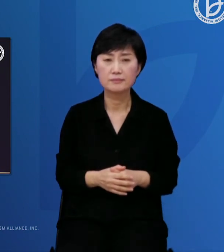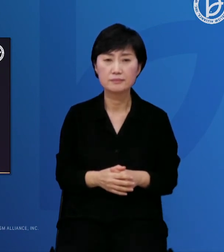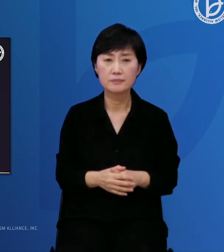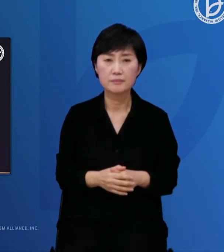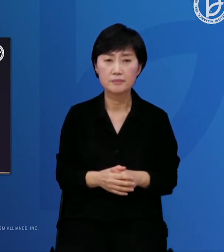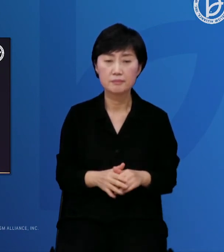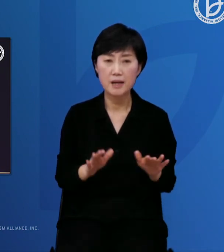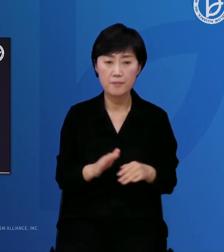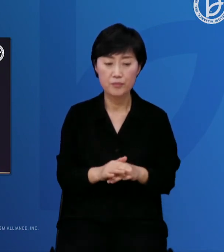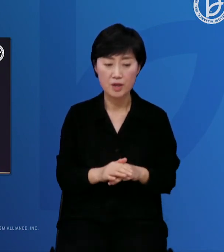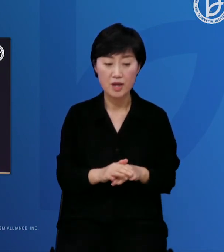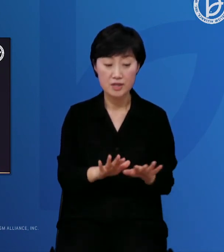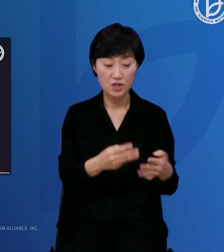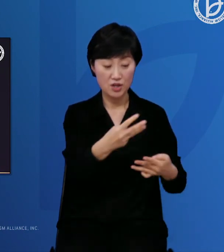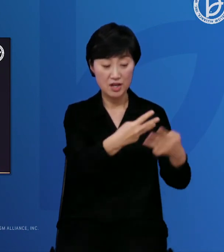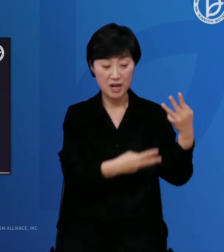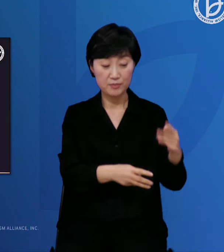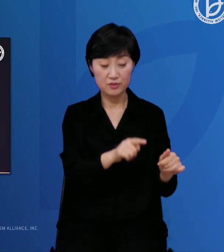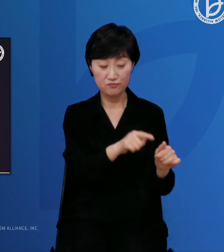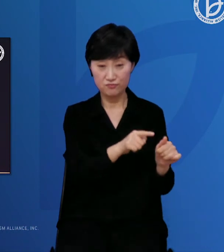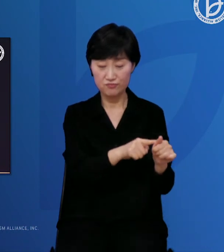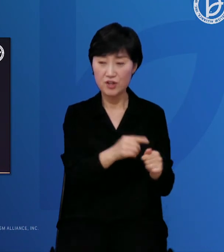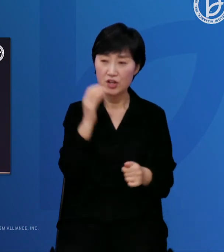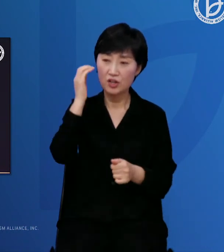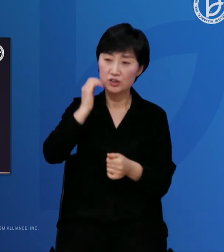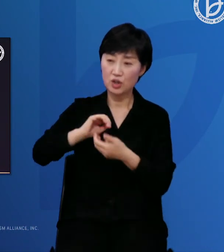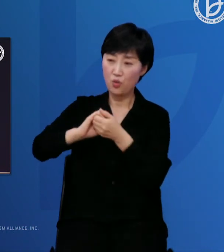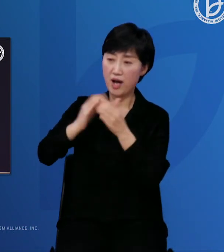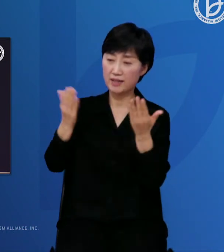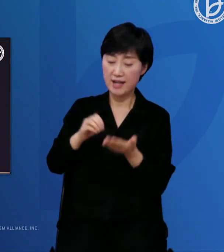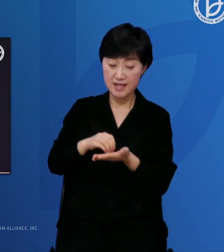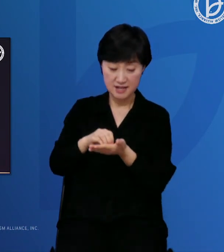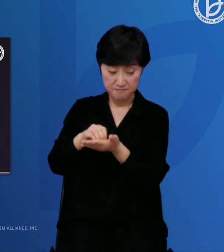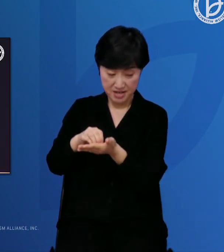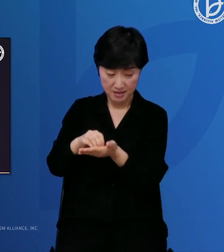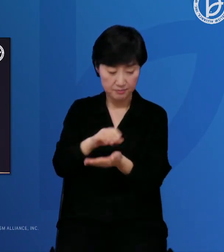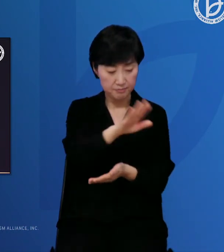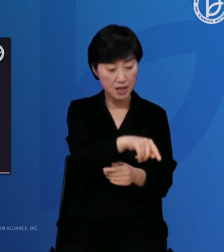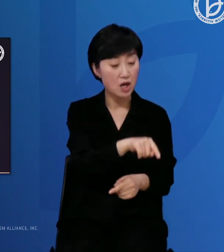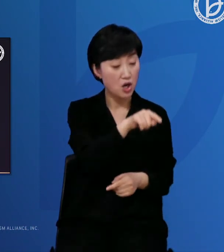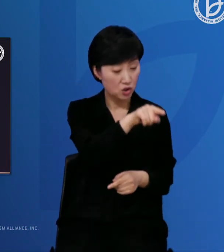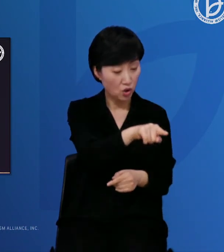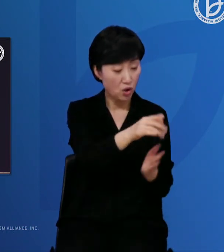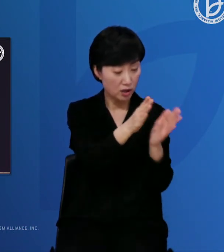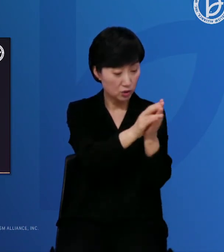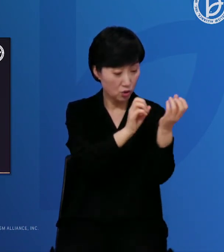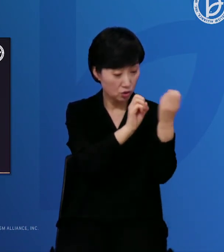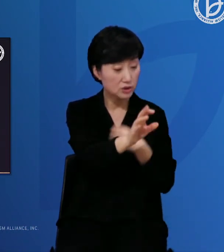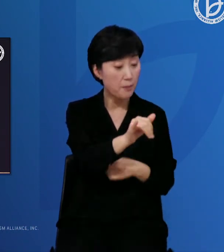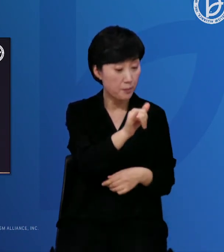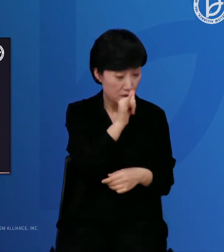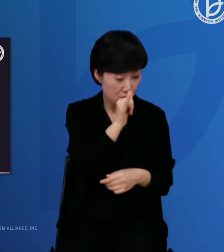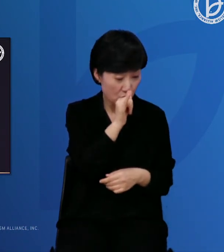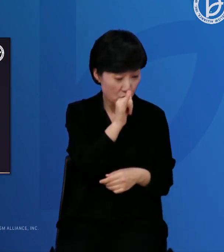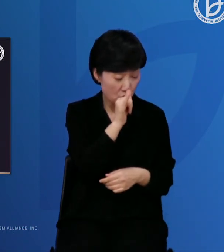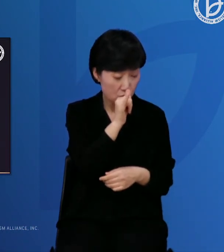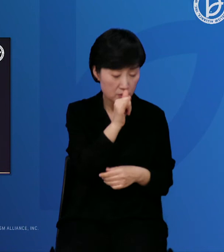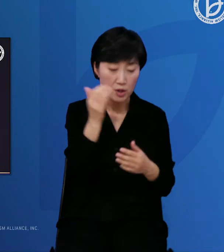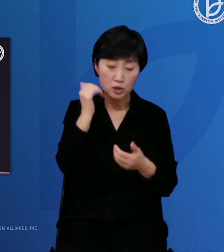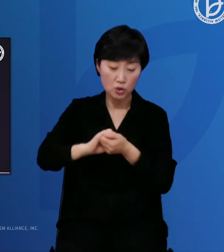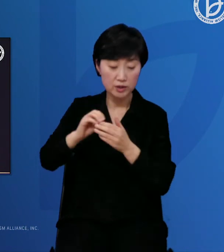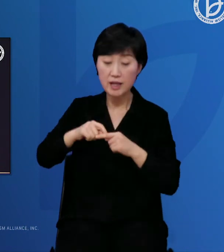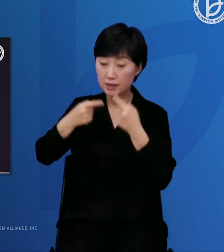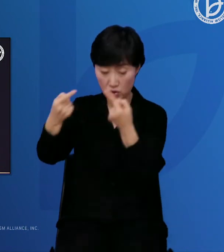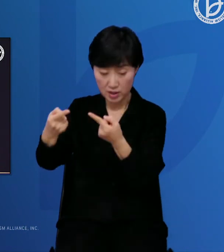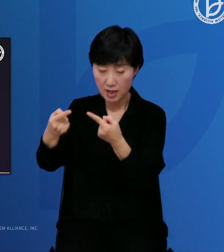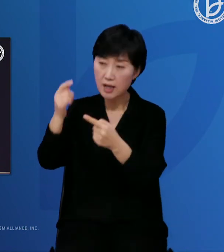청와대에 들어간 렘넌트 보고 얘기했어요. 네가 응답받으면 대통령도 응답받을 수 있어. I said to a remnant who's now working in the Blue House, I said, if